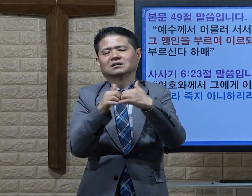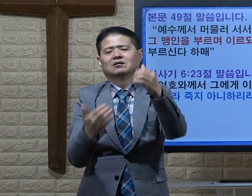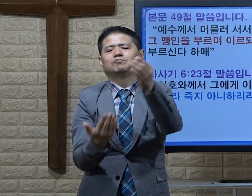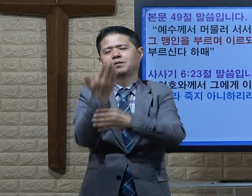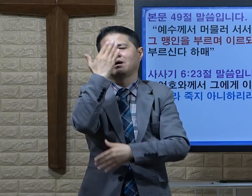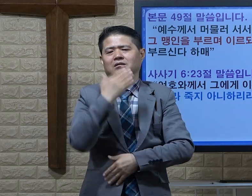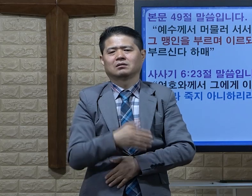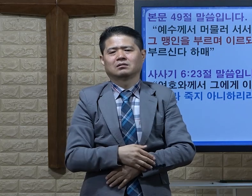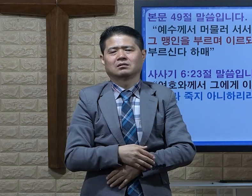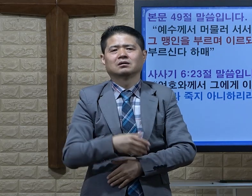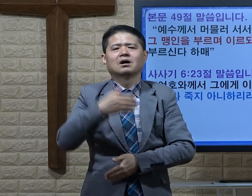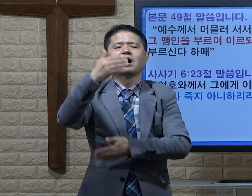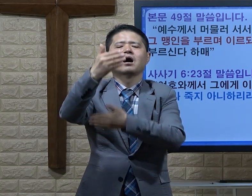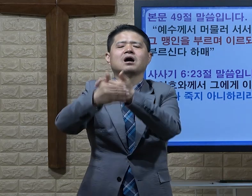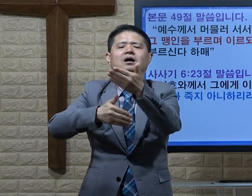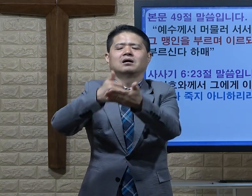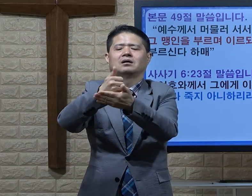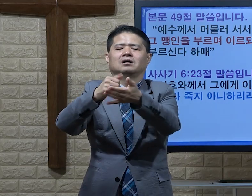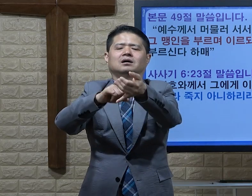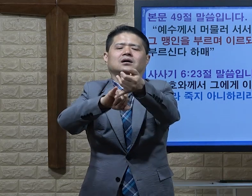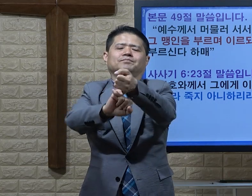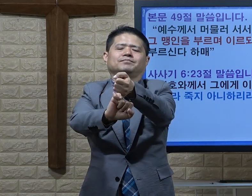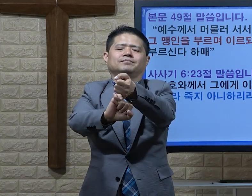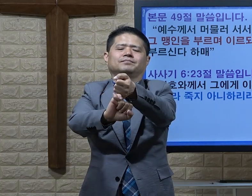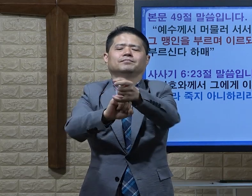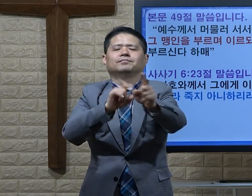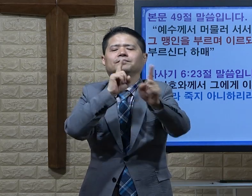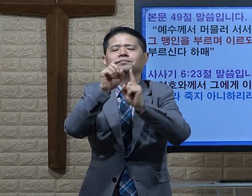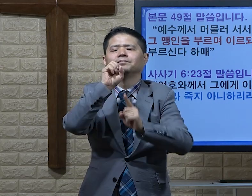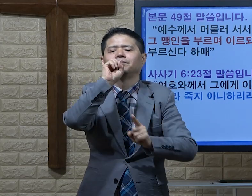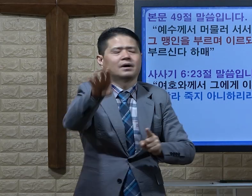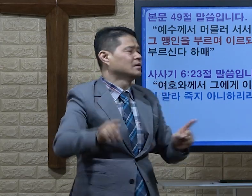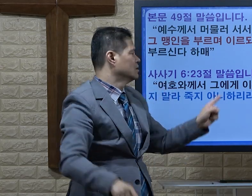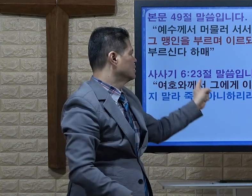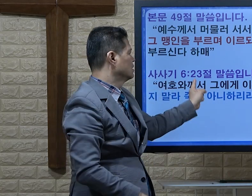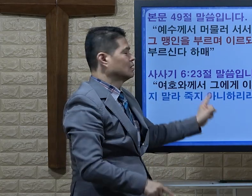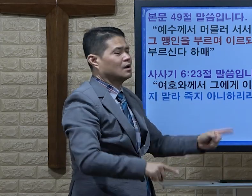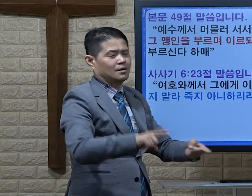라고 하다가 결국에는 전쟁이 일어날 수도 있고,